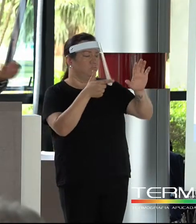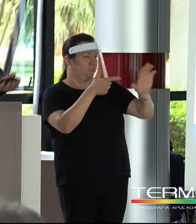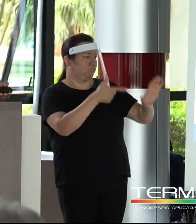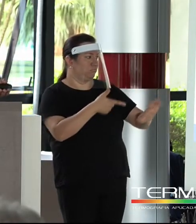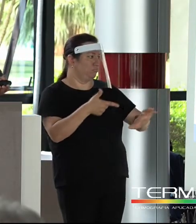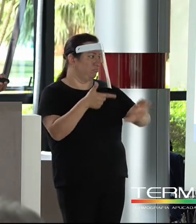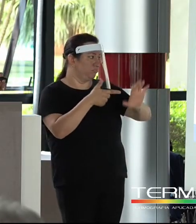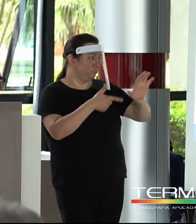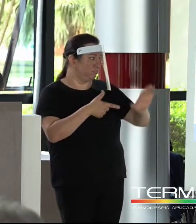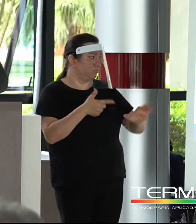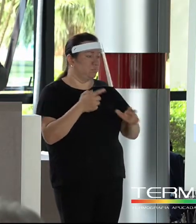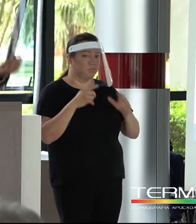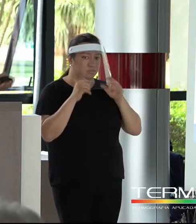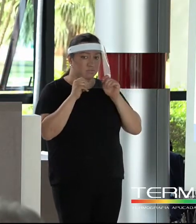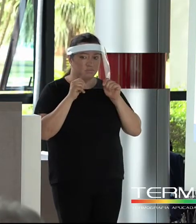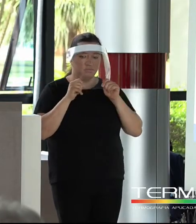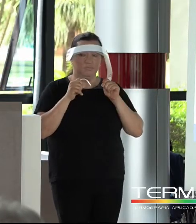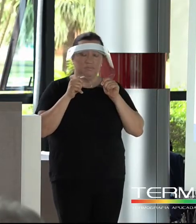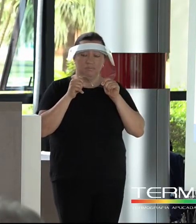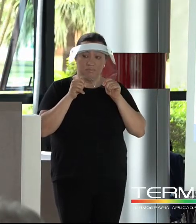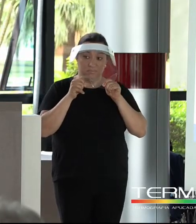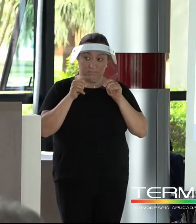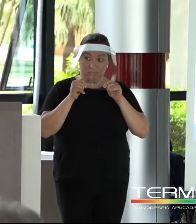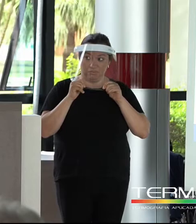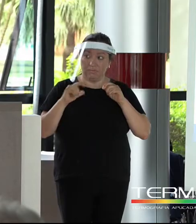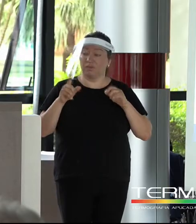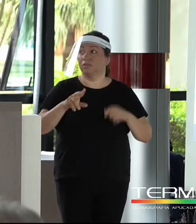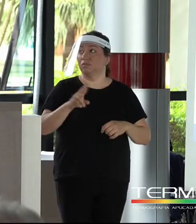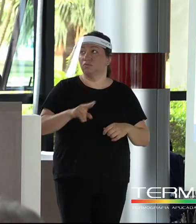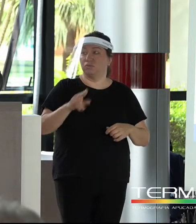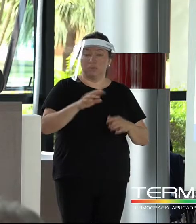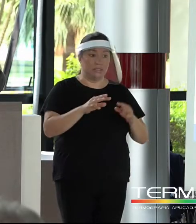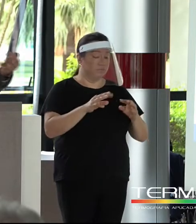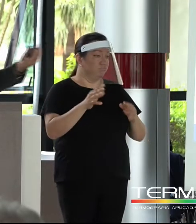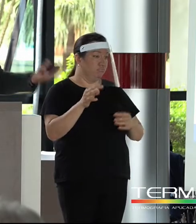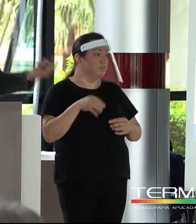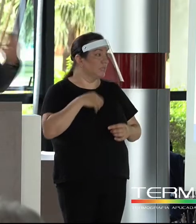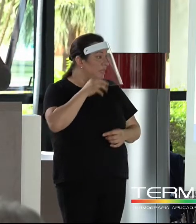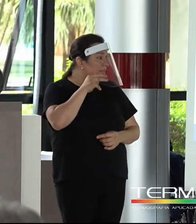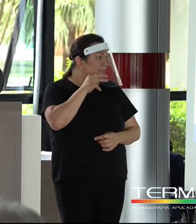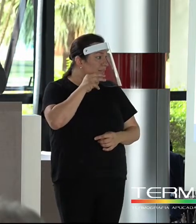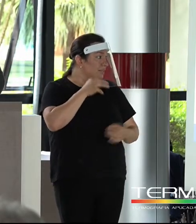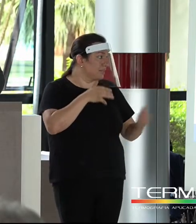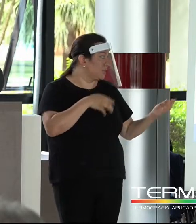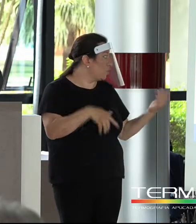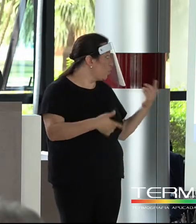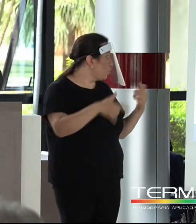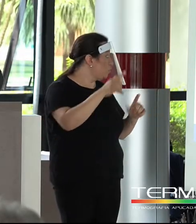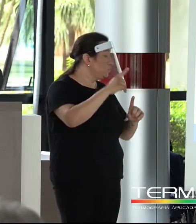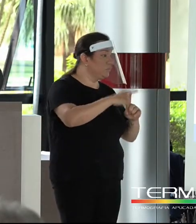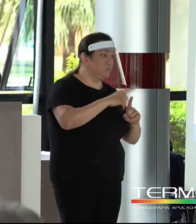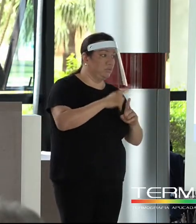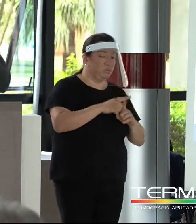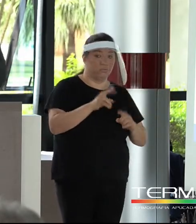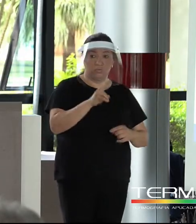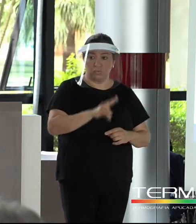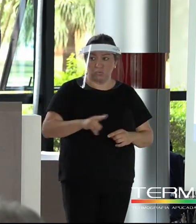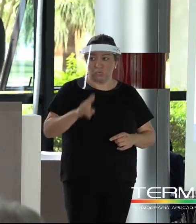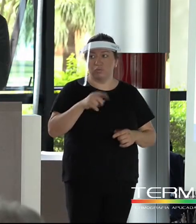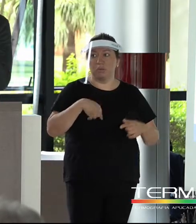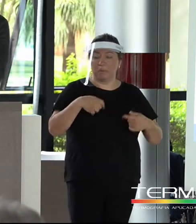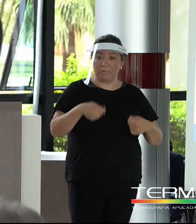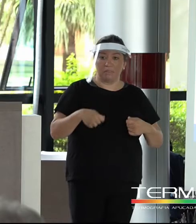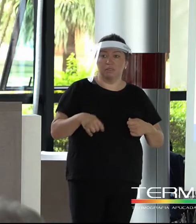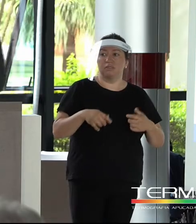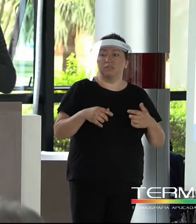não destrutivo. Essa é uma das vantagens da técnica. Então, diferente de outros ensaios que a gente tem, que eu preciso quebrar,